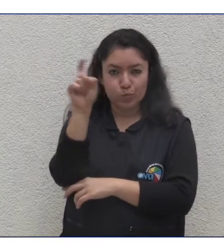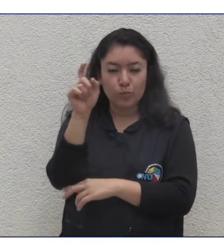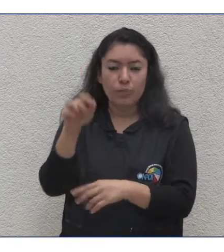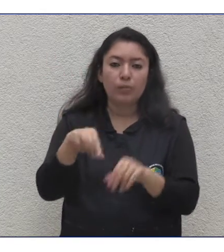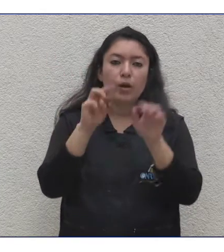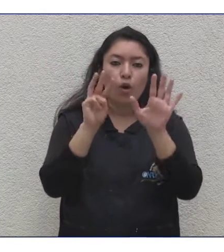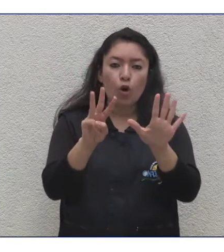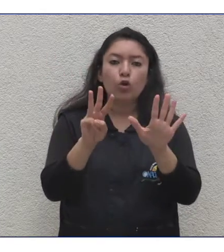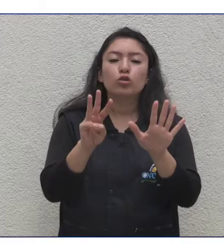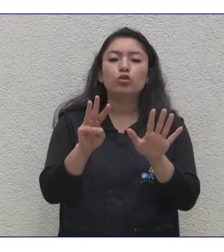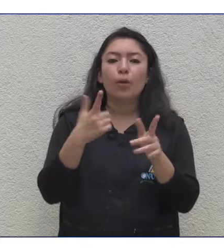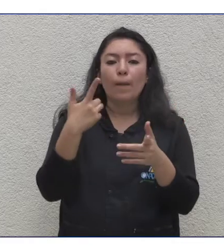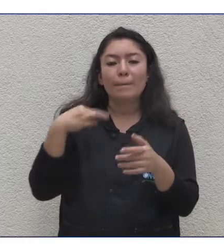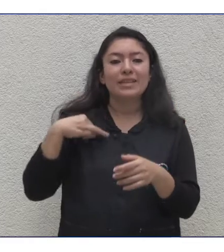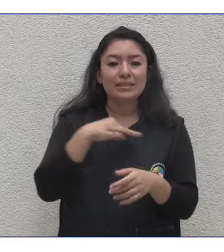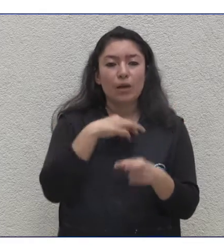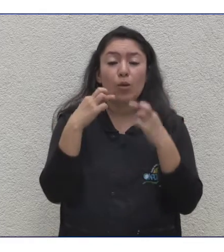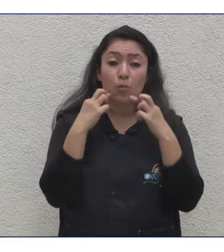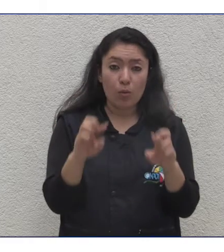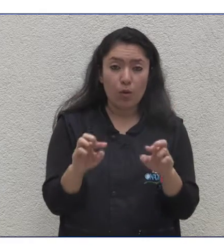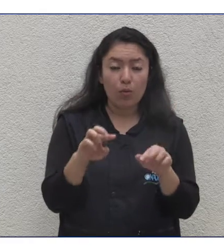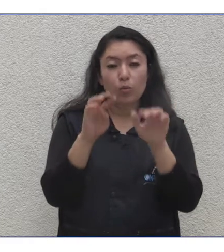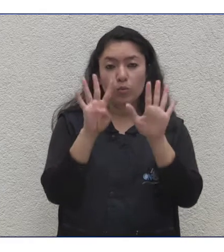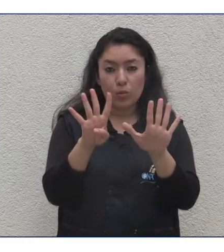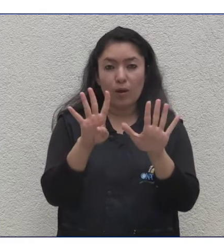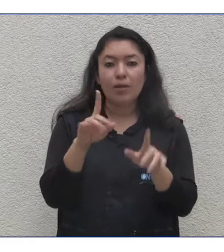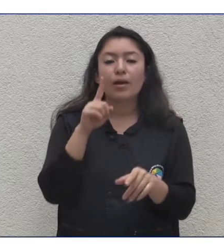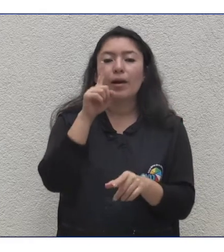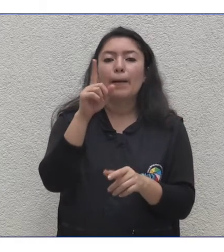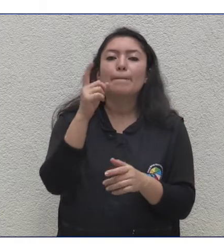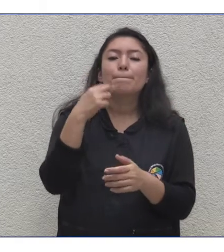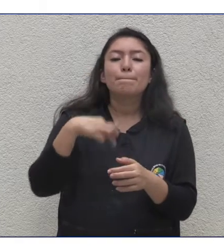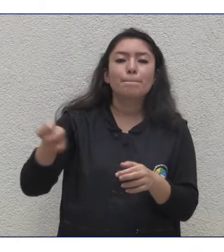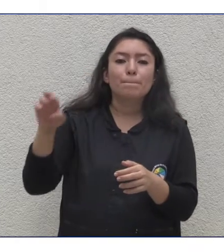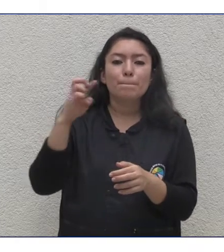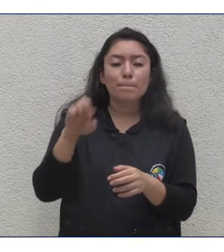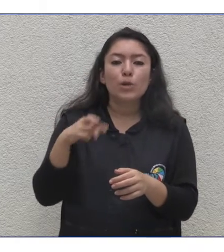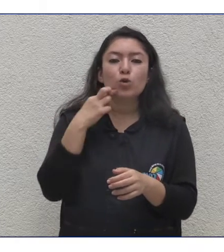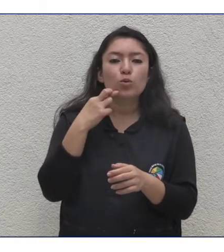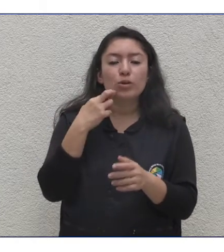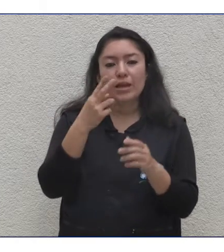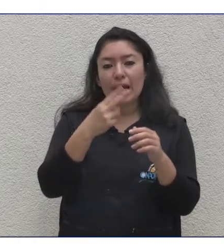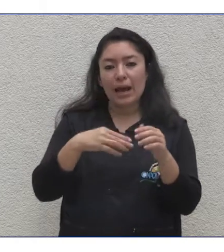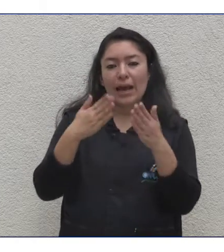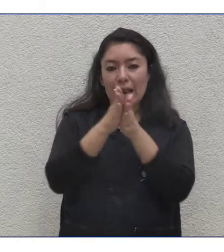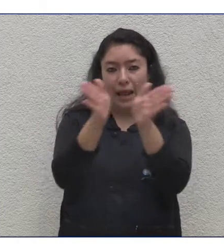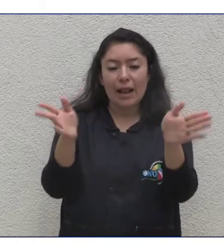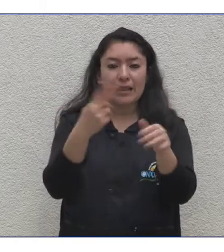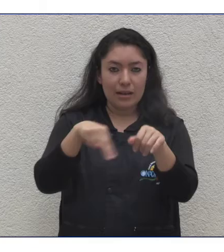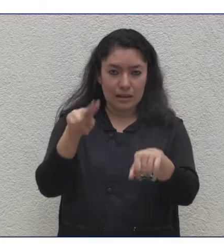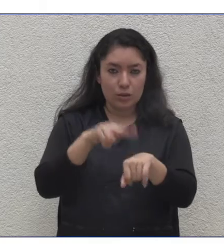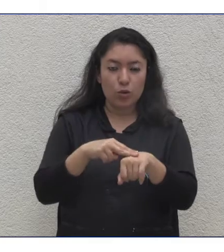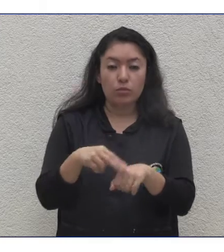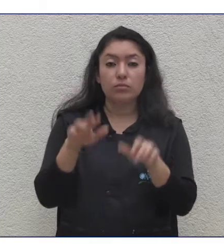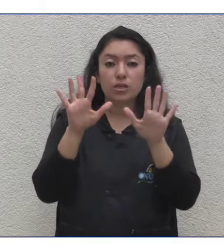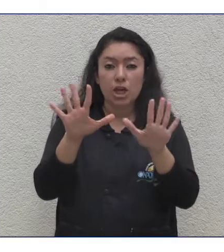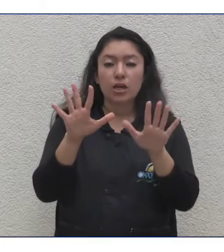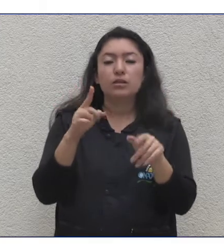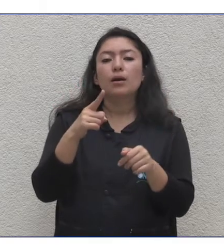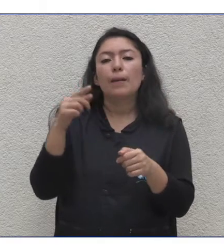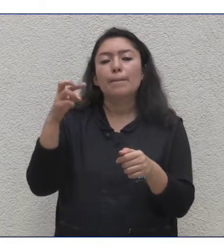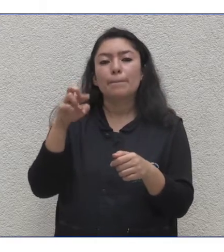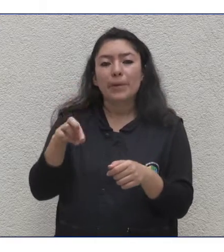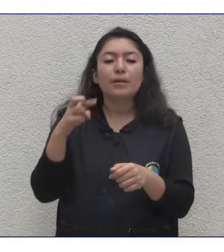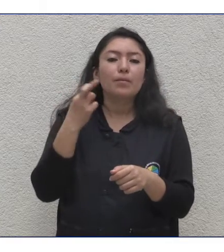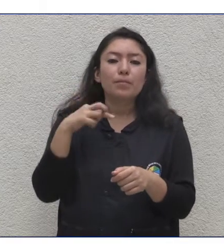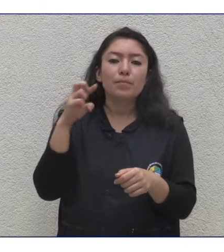8. Ministerio Público. 9. Procuraduría General de la Nación. 10. Procurador de los Derechos